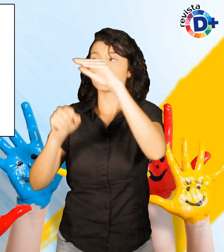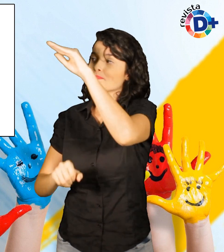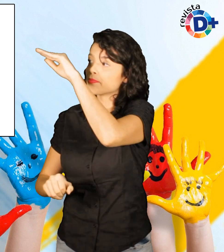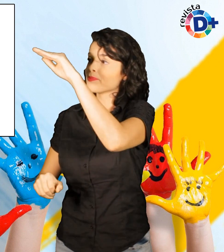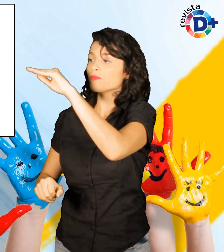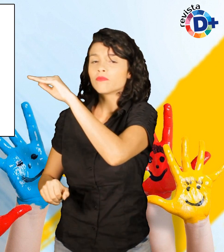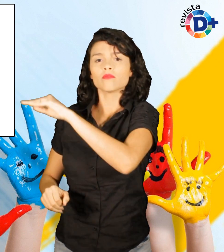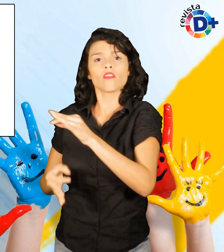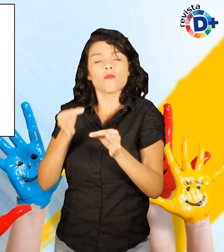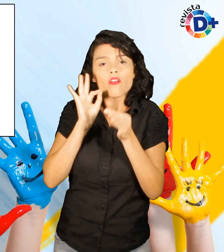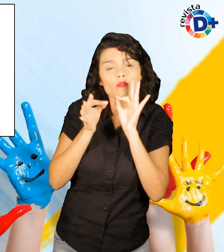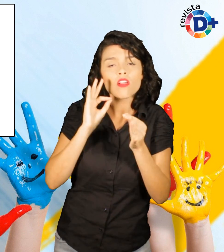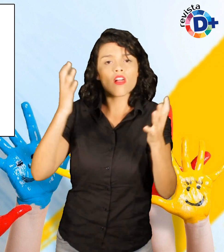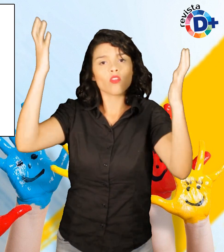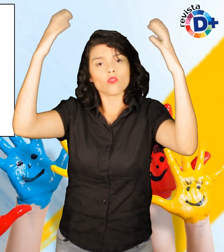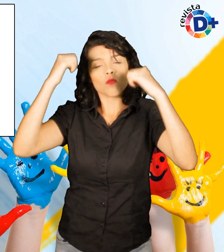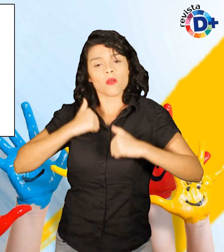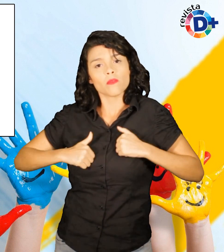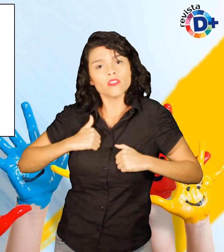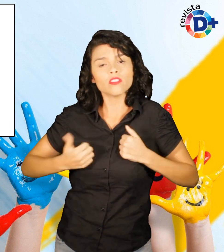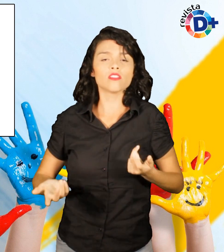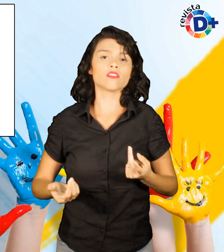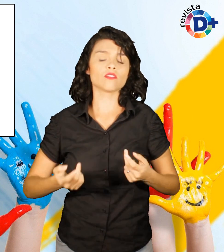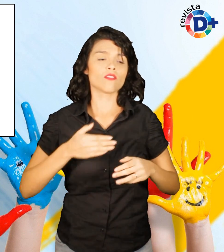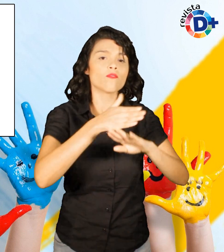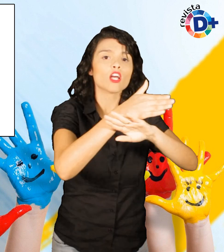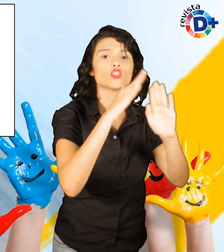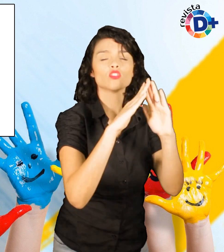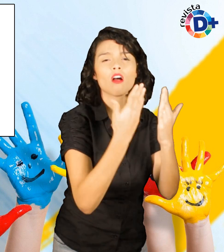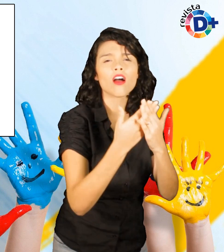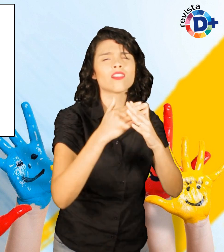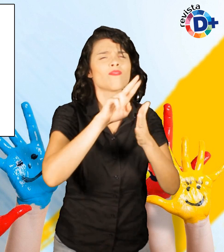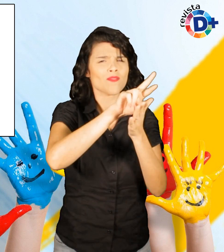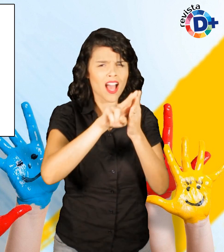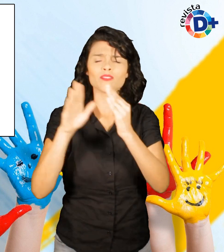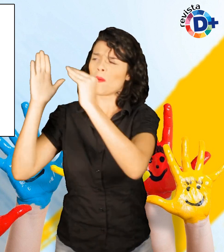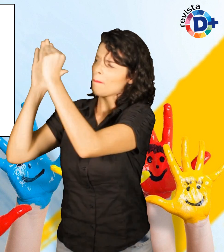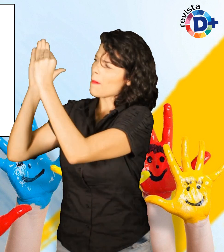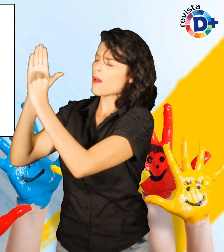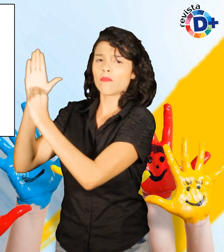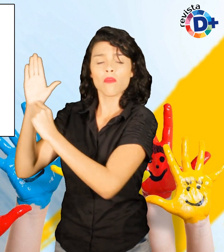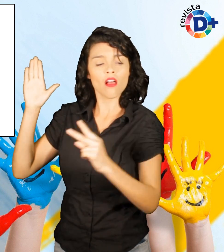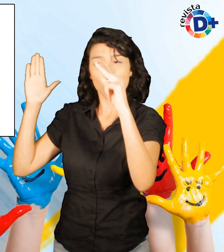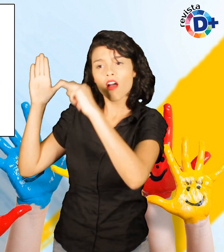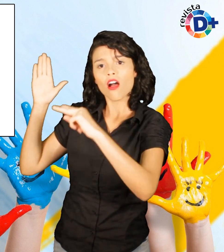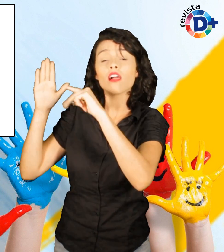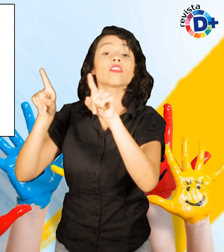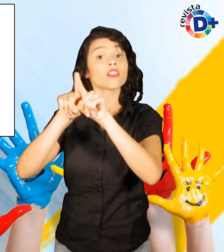tomar banho, ir para a escola e etc. Da mesma forma, a escola faz um